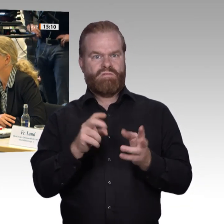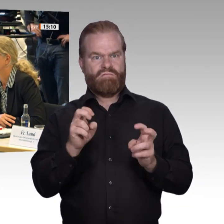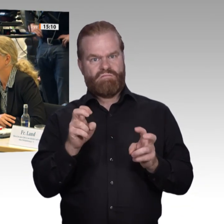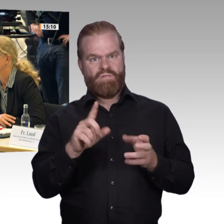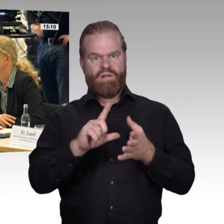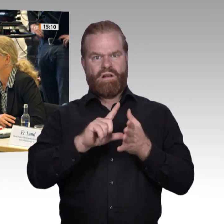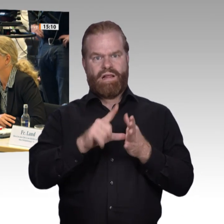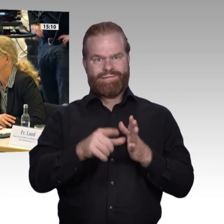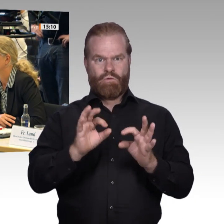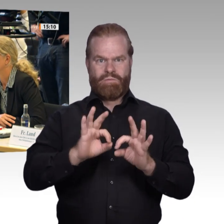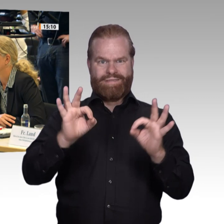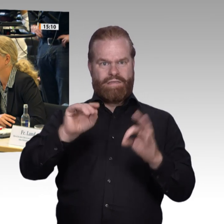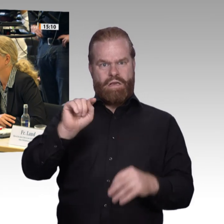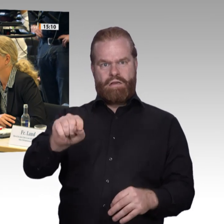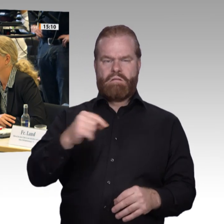für die